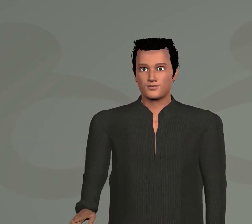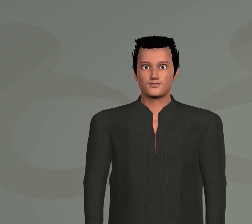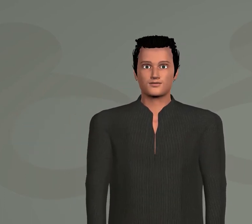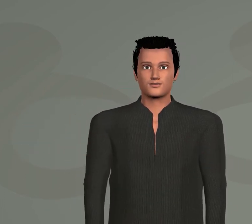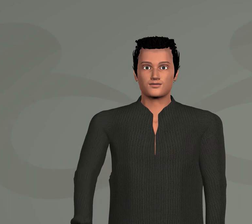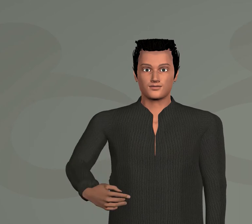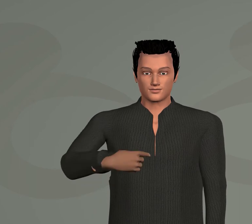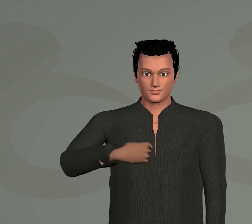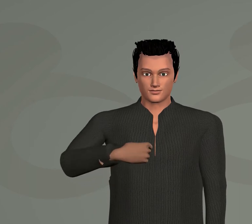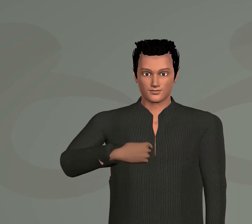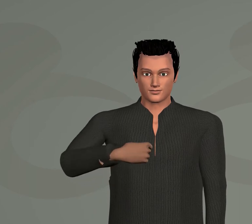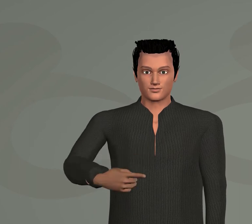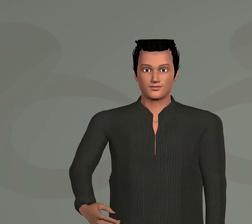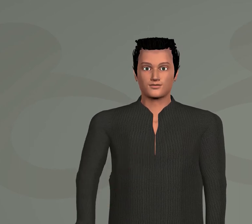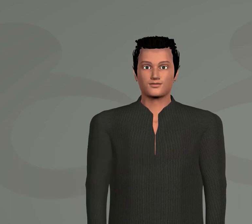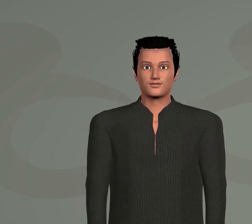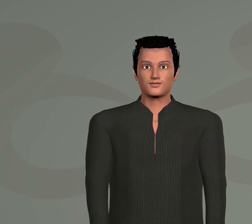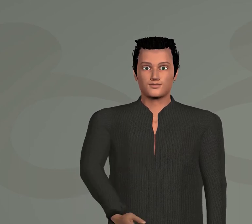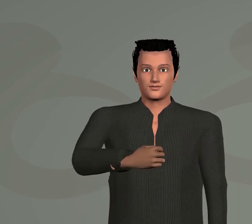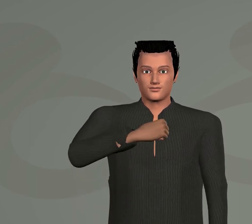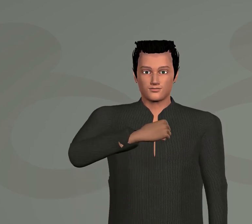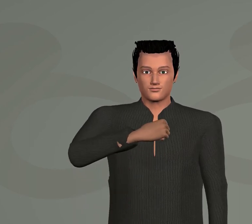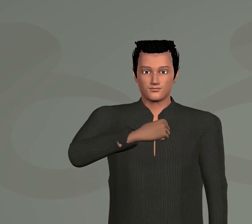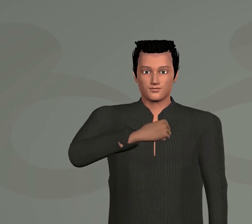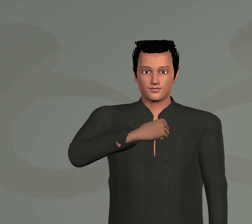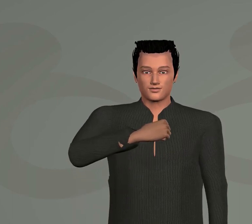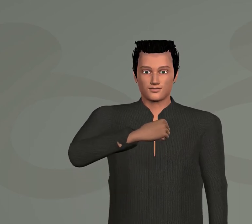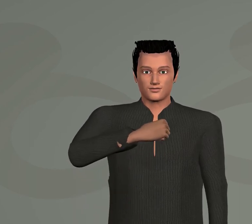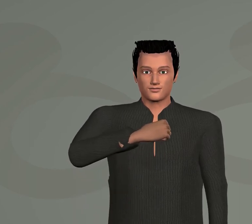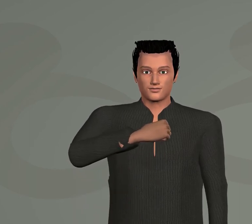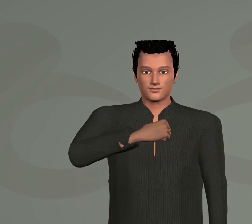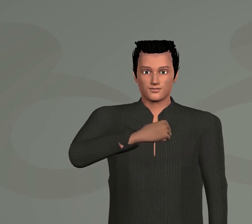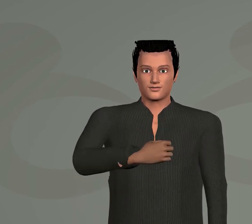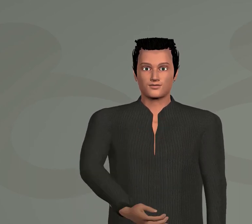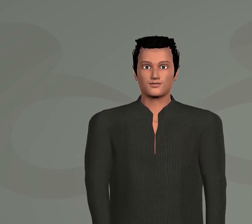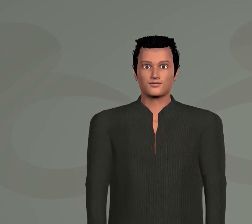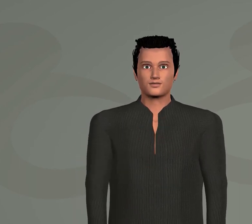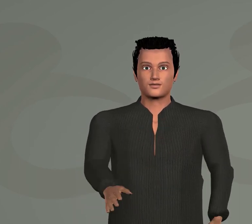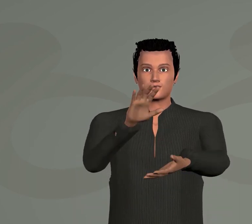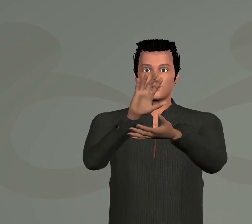मुझे अपना देश प्राणों से भी प्यारा है।